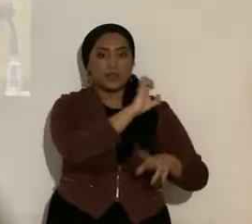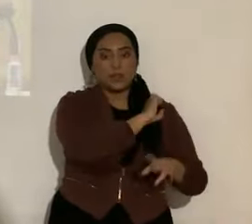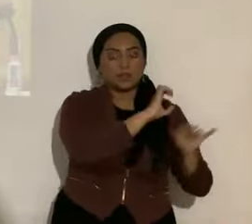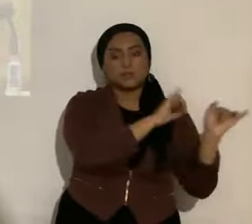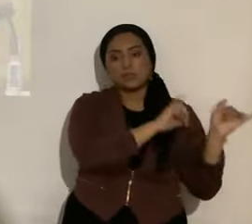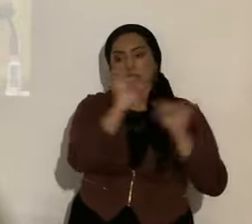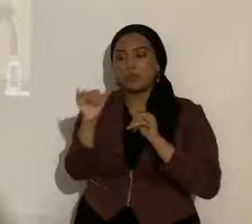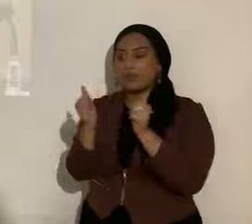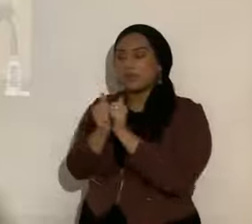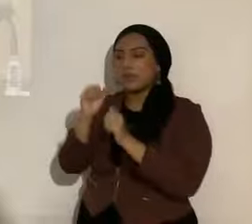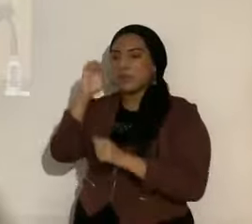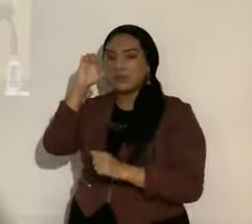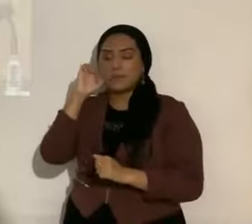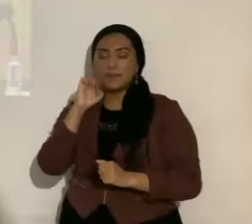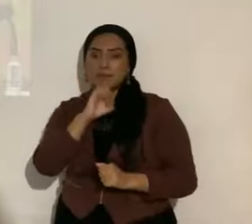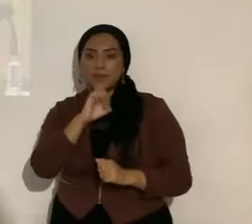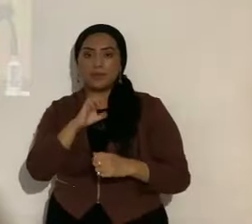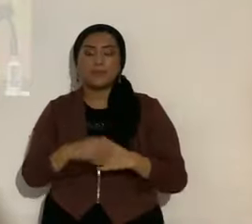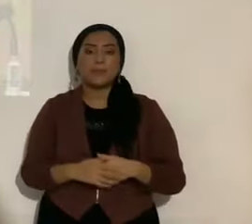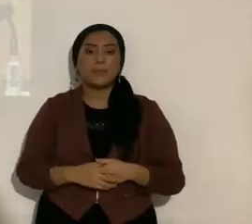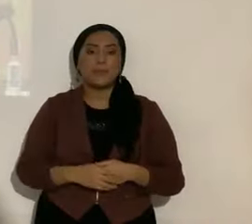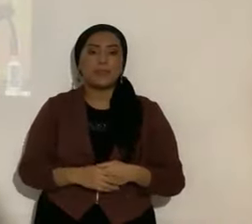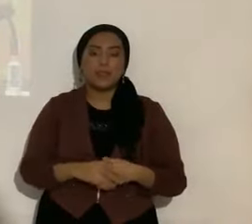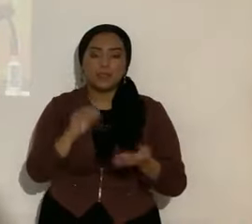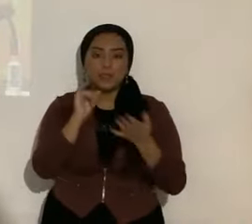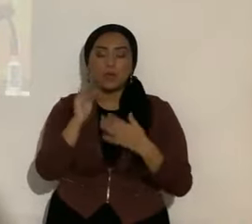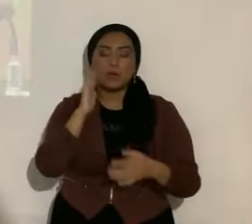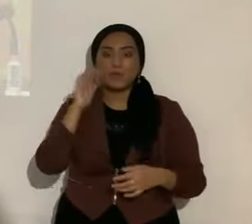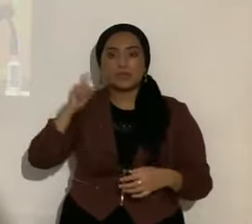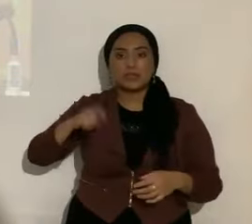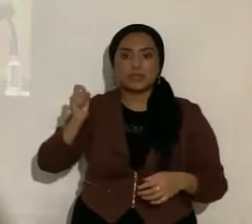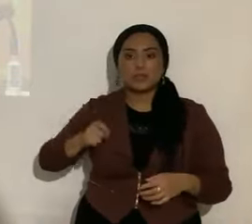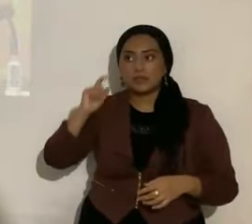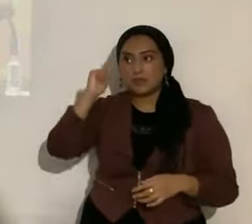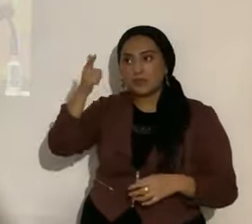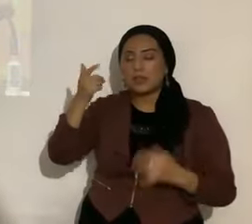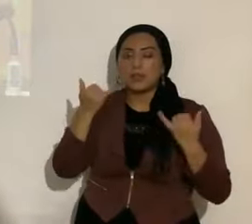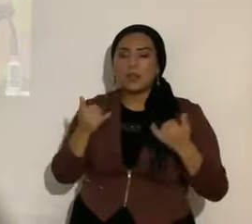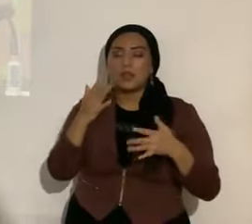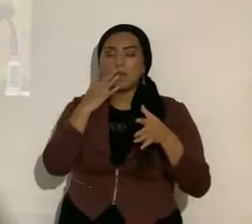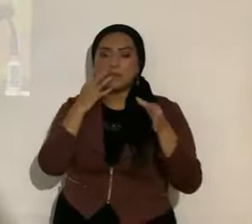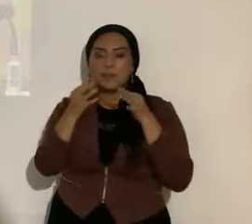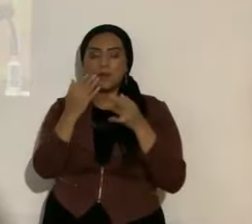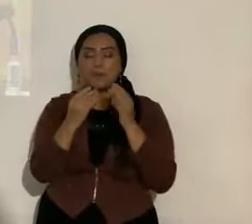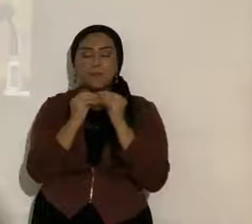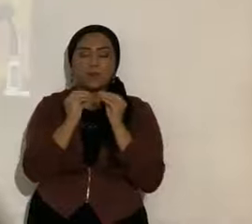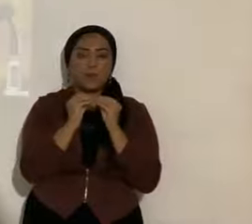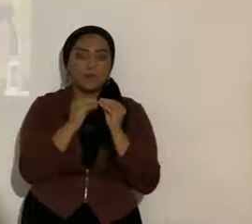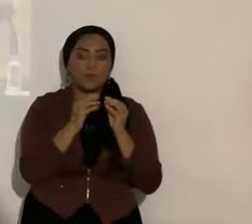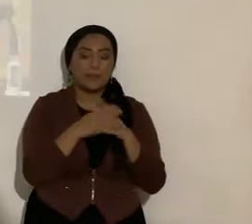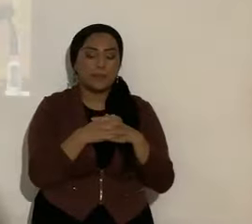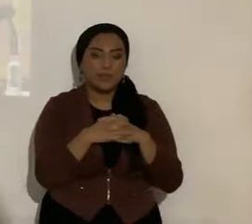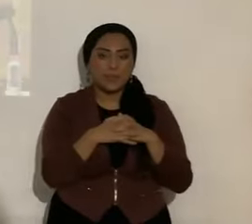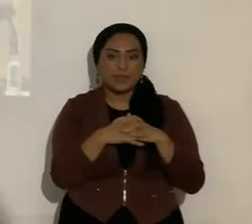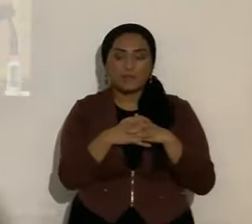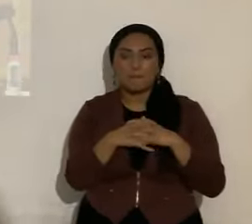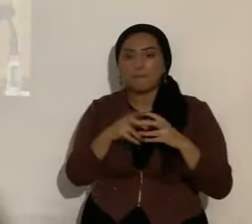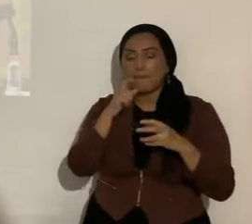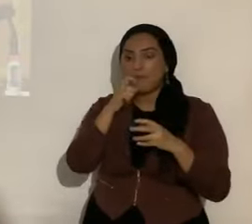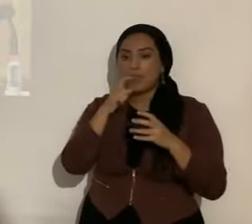con Eliseo. Es que eso se va a necesitar, hermanos, atención, ahorita voy a explicar algunas otras cosas. El